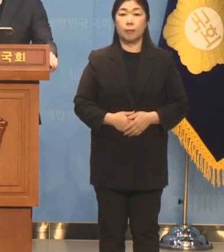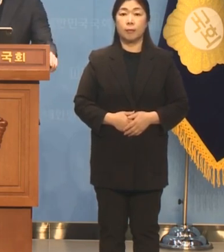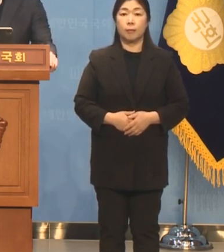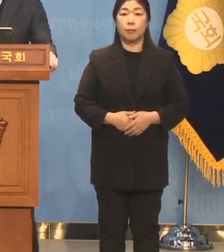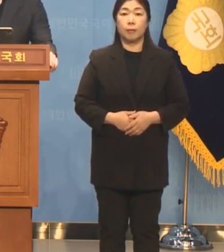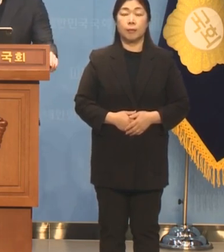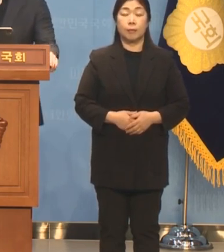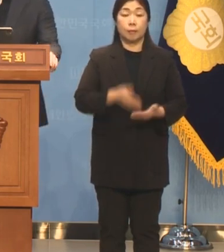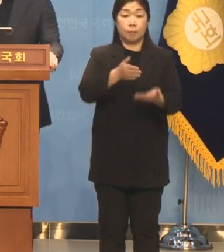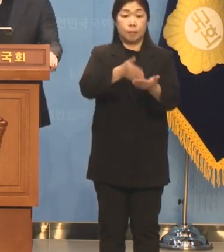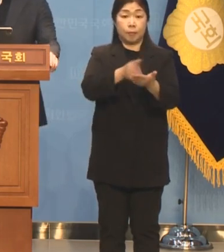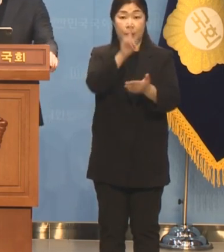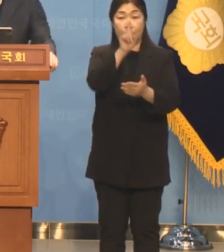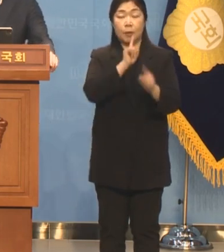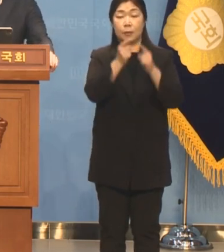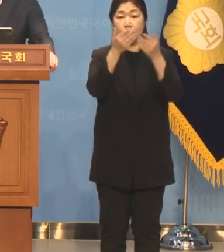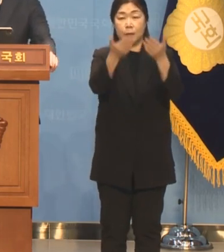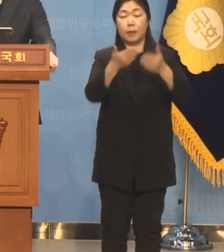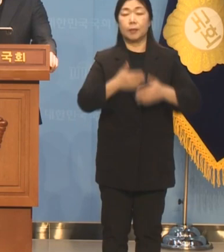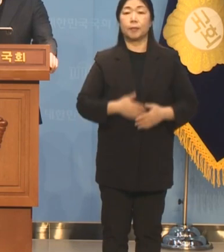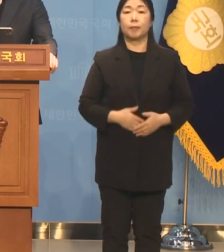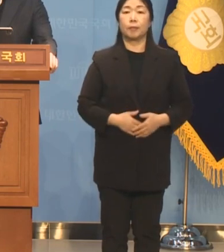네. 온마이크 한 건 진행하겠습니다.